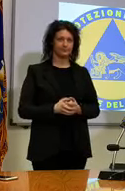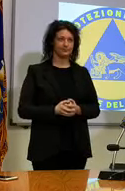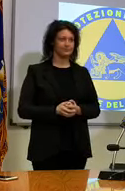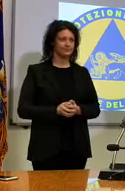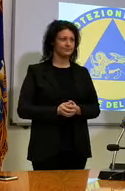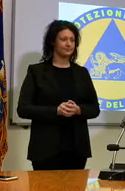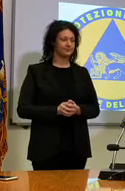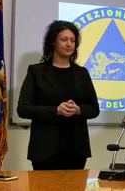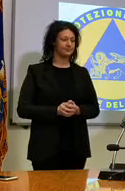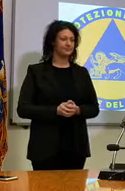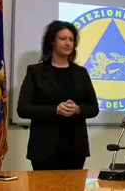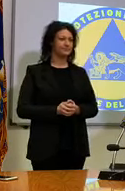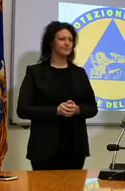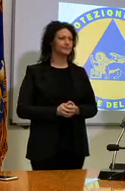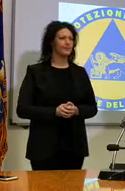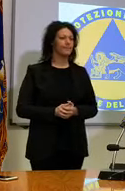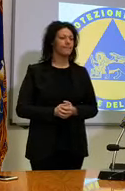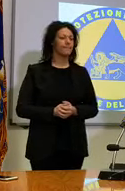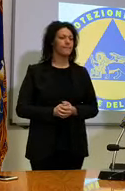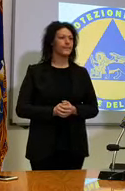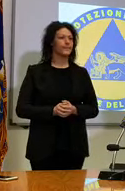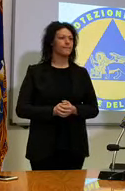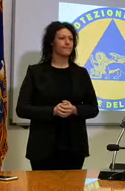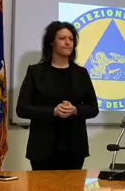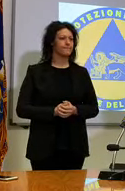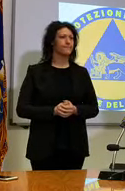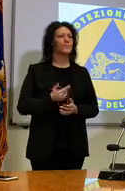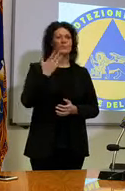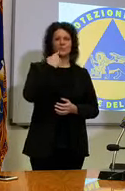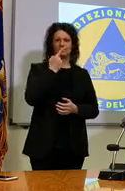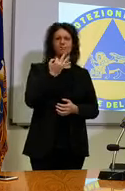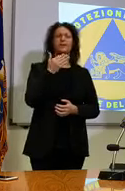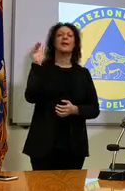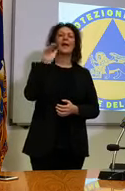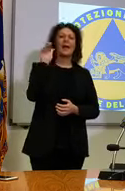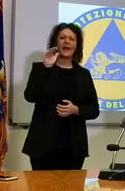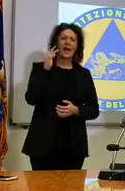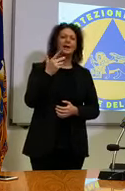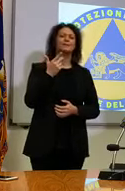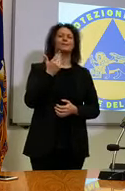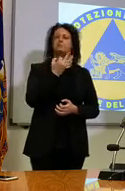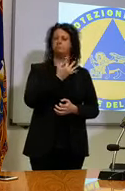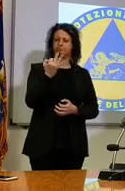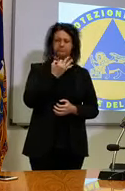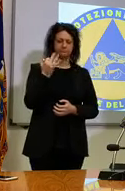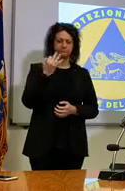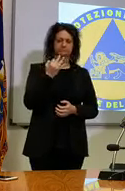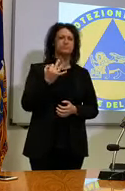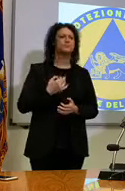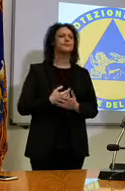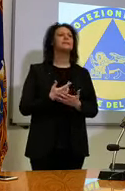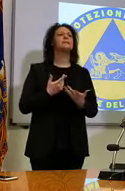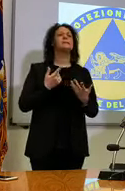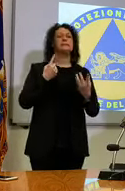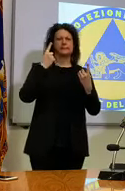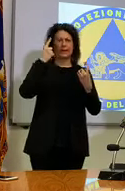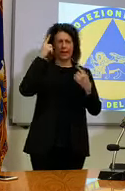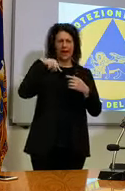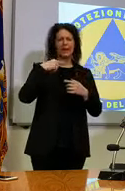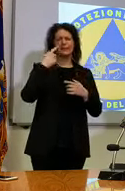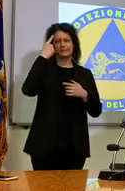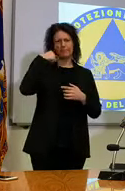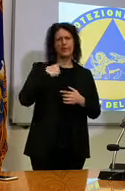avete ragione. Sì, no, solo prego. Allora, quello che ha detto sui ragazzi che vanno valorizzati, benissimo. Sappiamo anche la posizione della